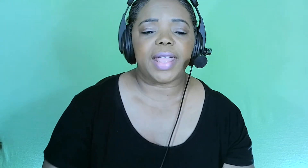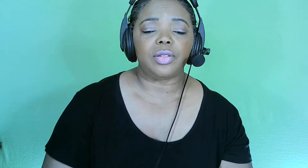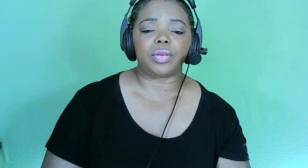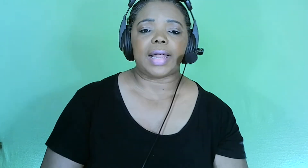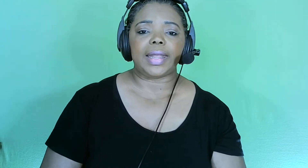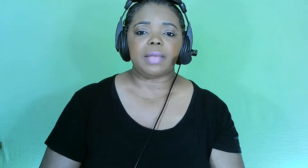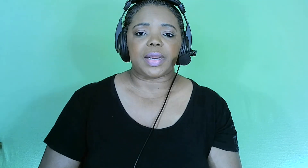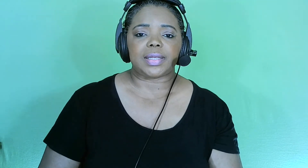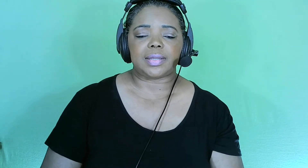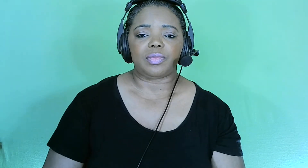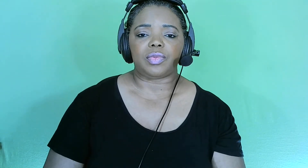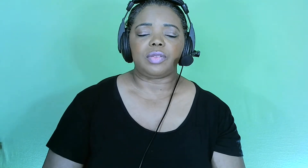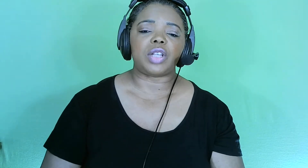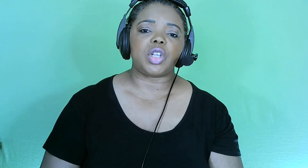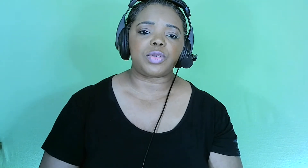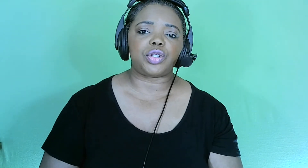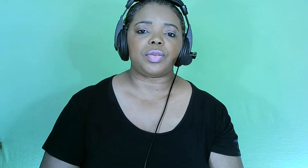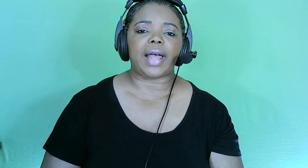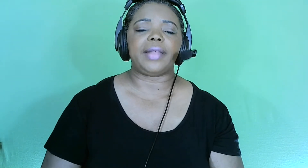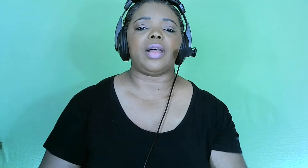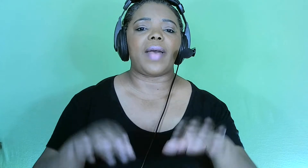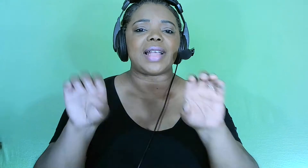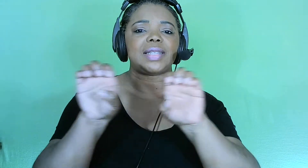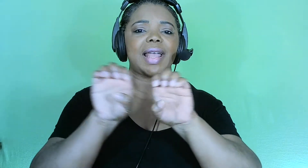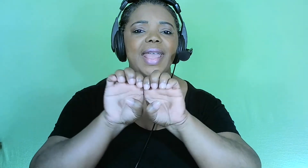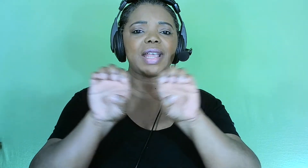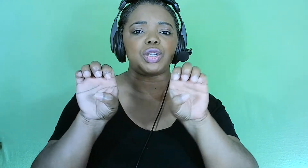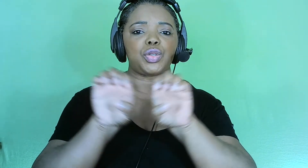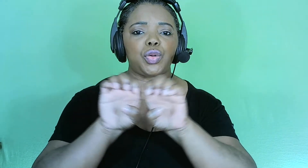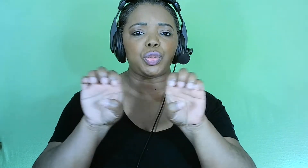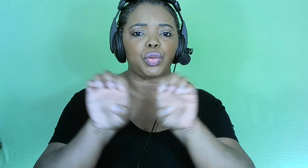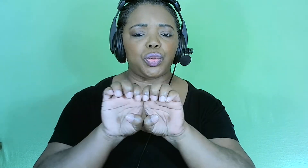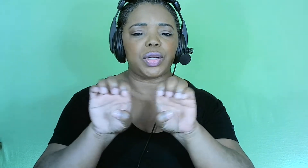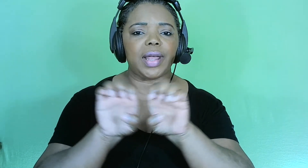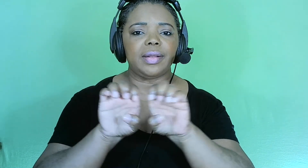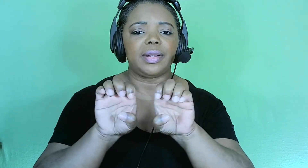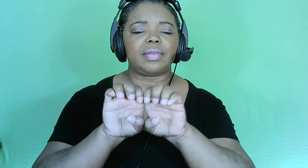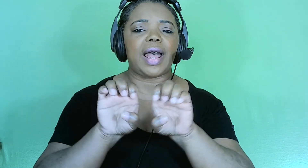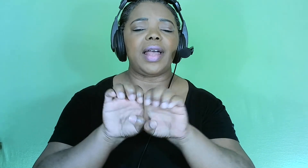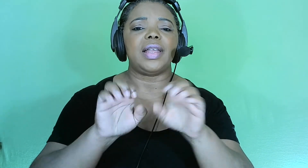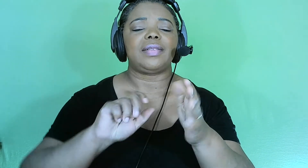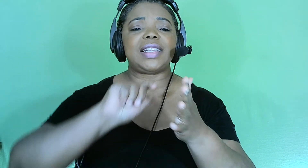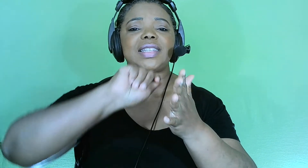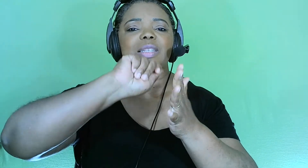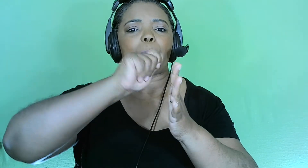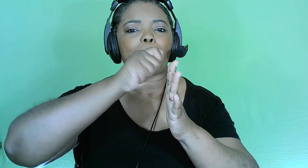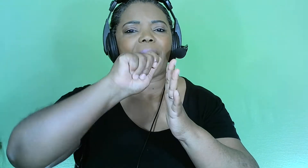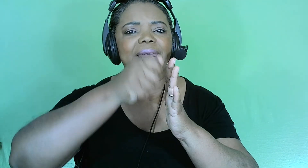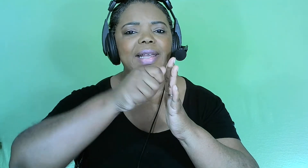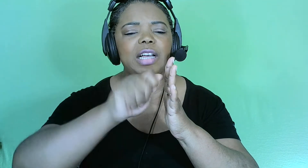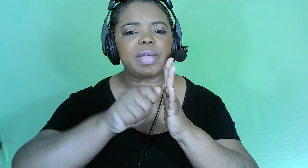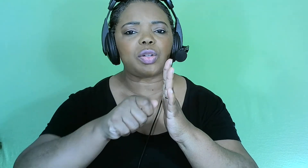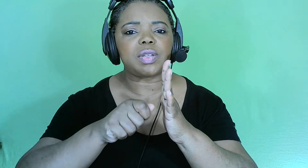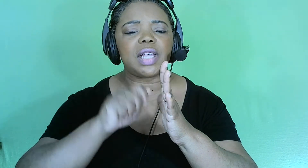dentro da Libras, nós vamos estudar, então, essa estrutura, tá? Desses parâmetros